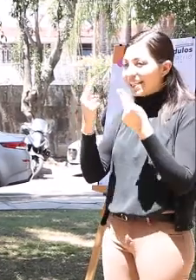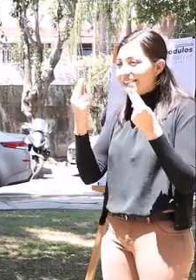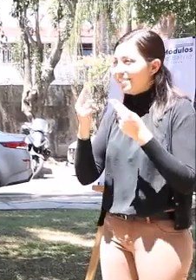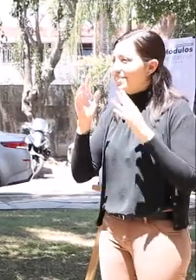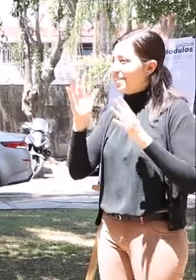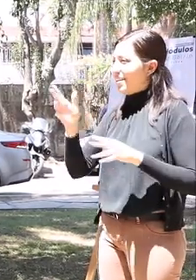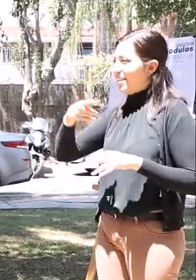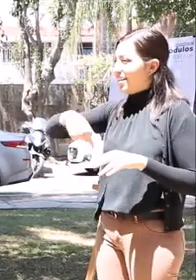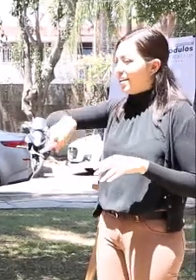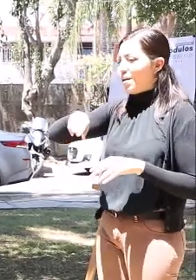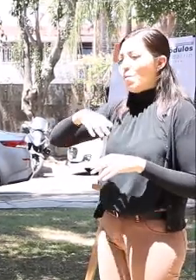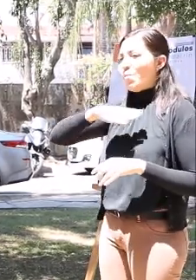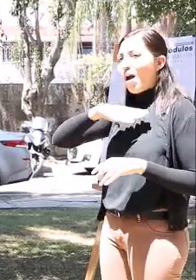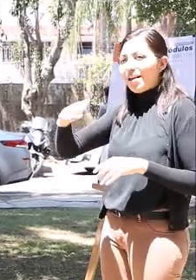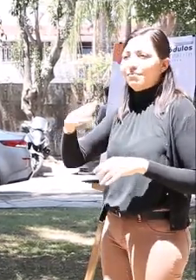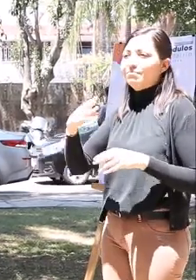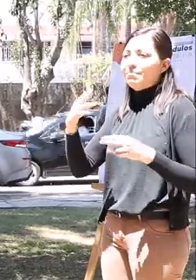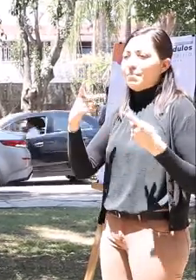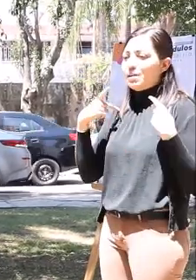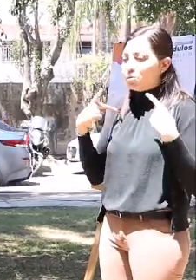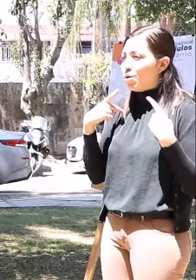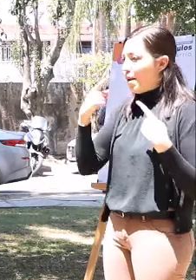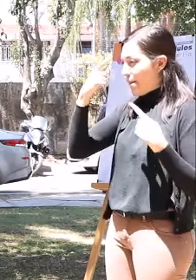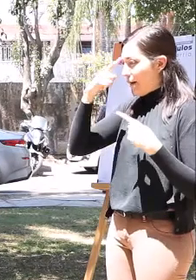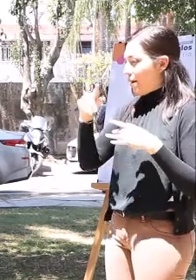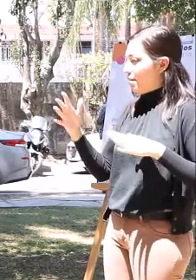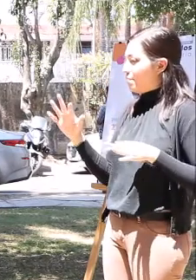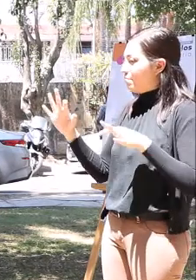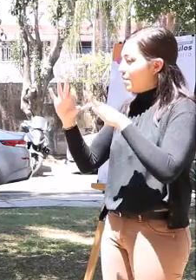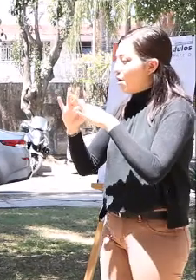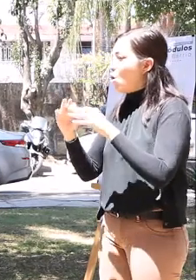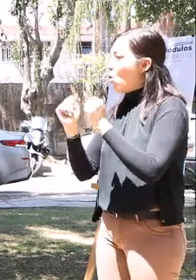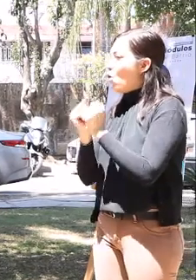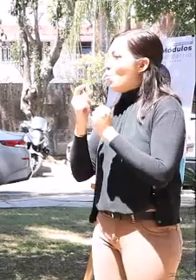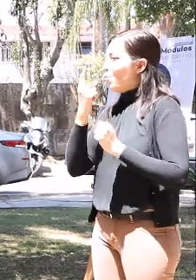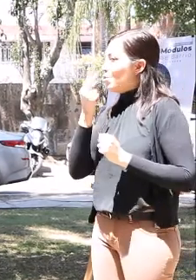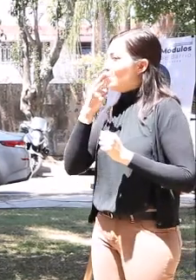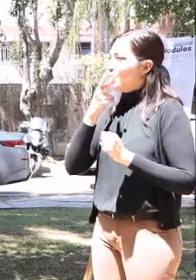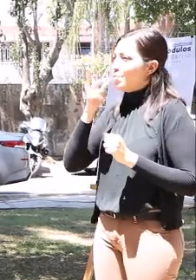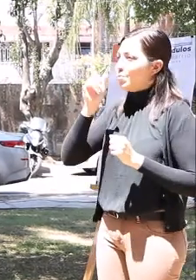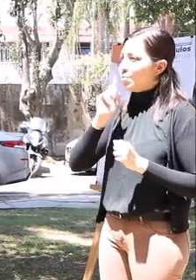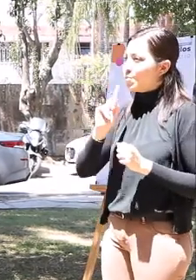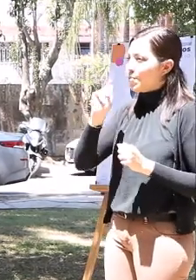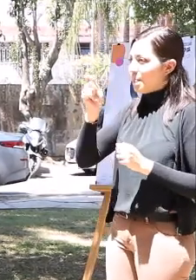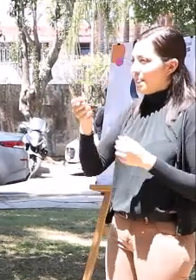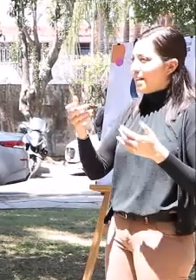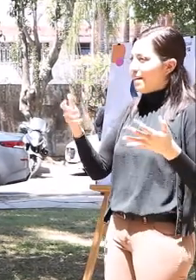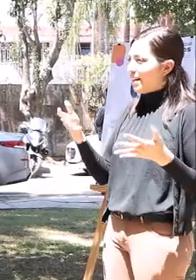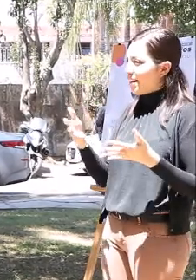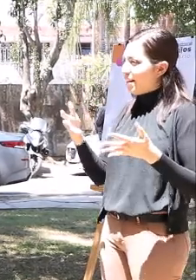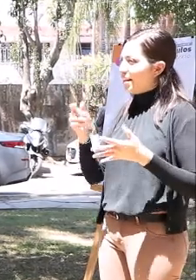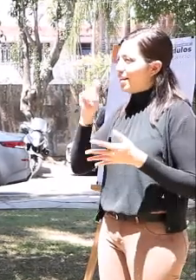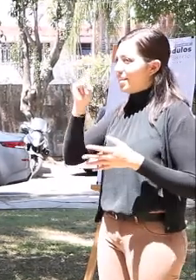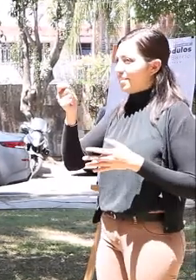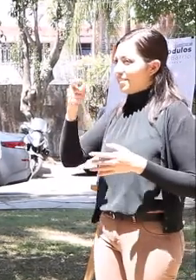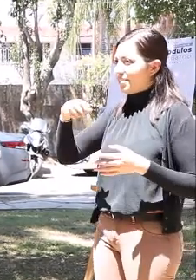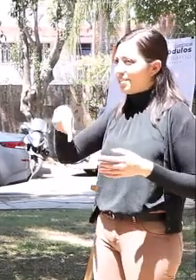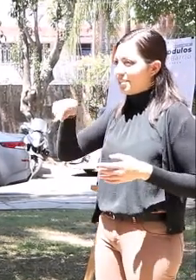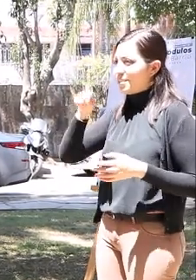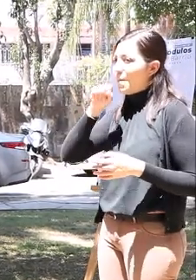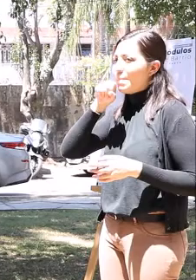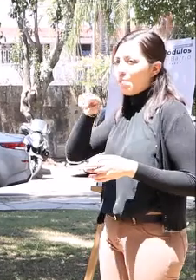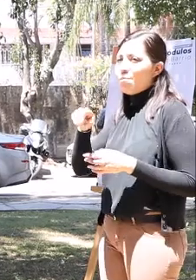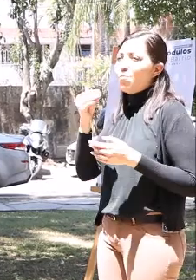tener también buenos ciudadanos que, con la mano de los policías y los policías, recuperando la plena confianza, que hay que decirlo, en